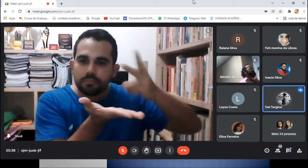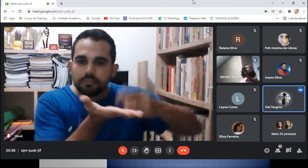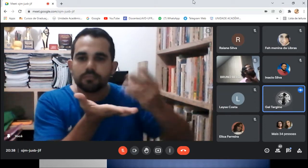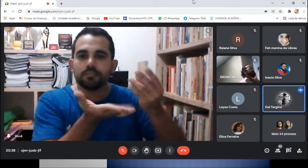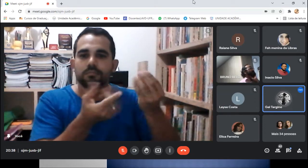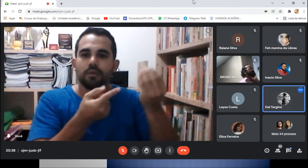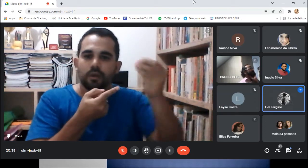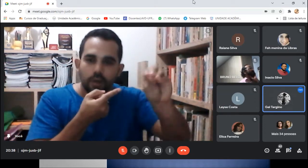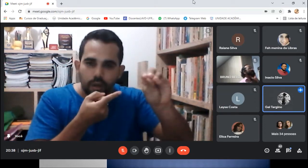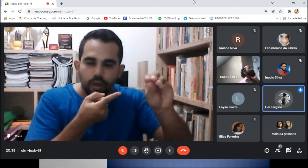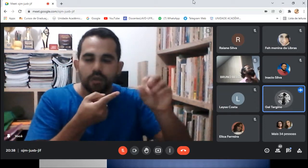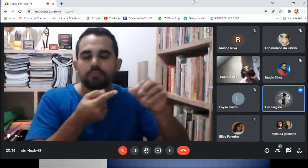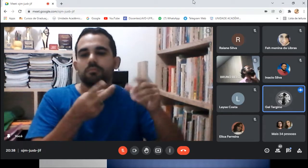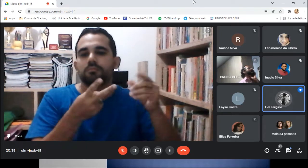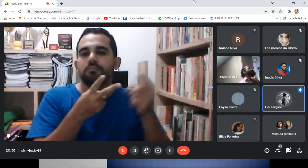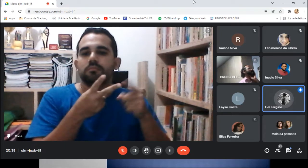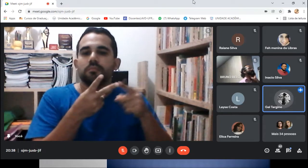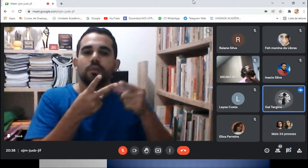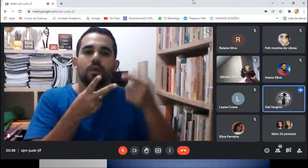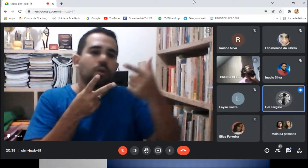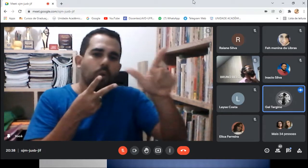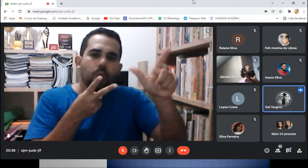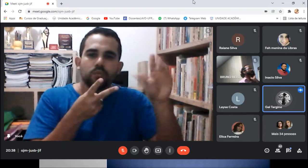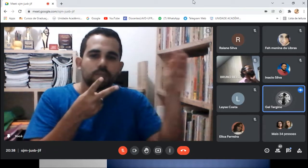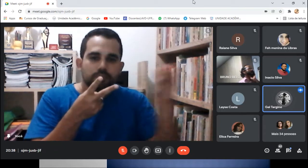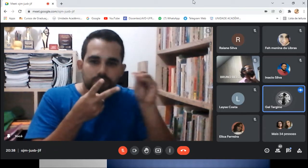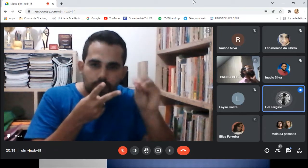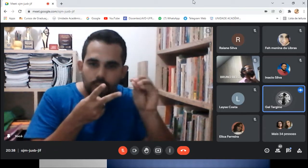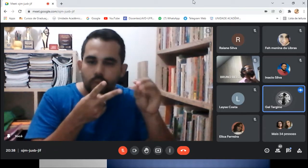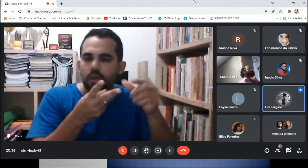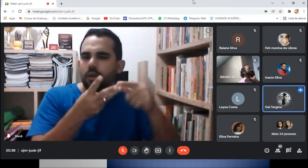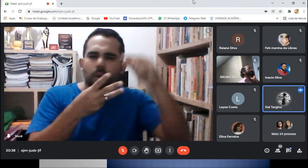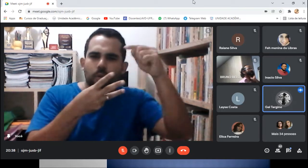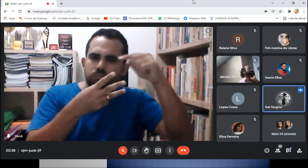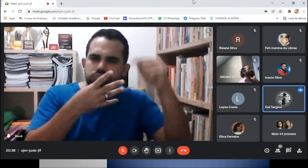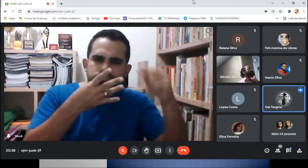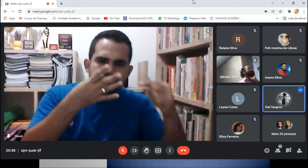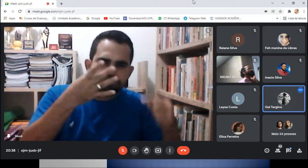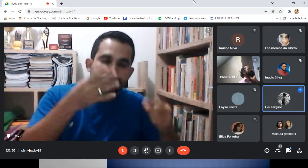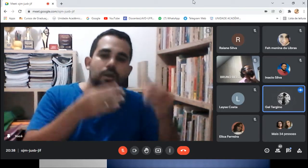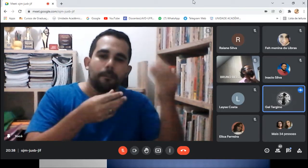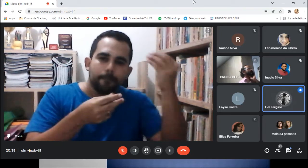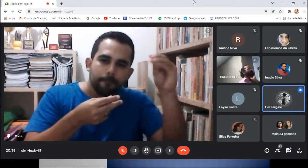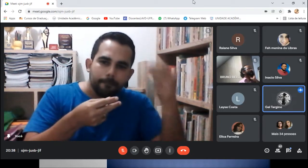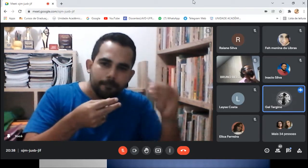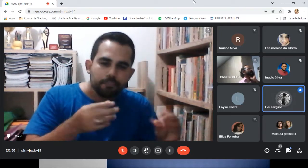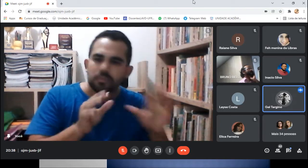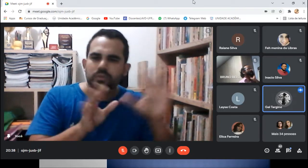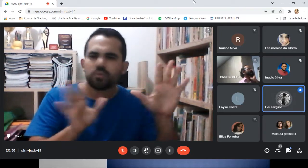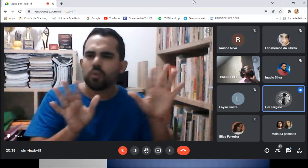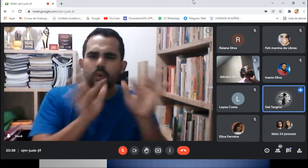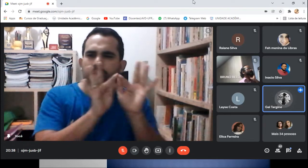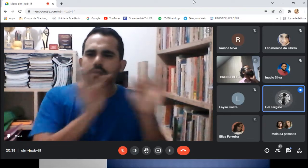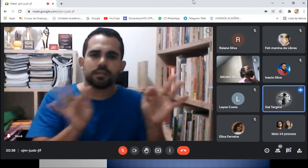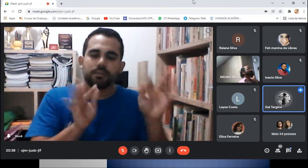sigmologia, nós temos os pares mínimos, onde nós vamos estar estudando, classificando cada um,